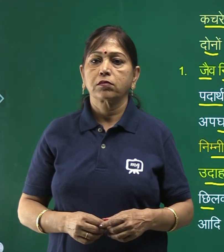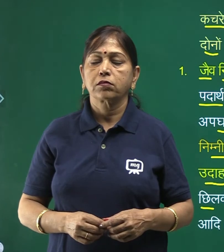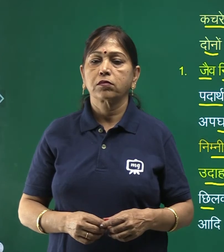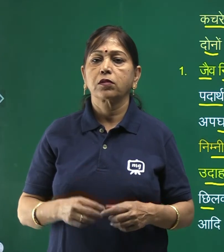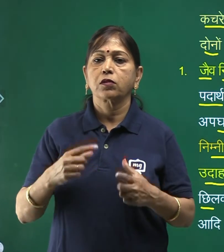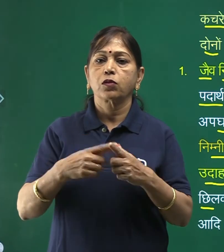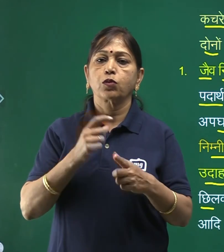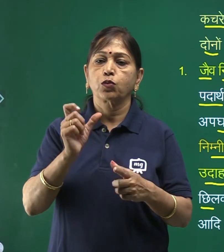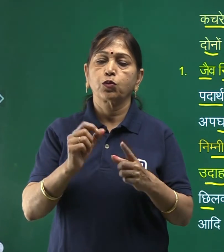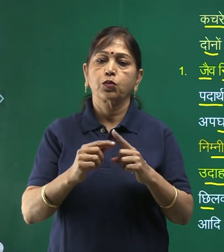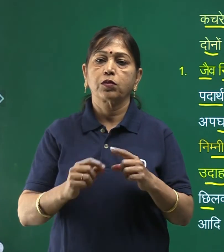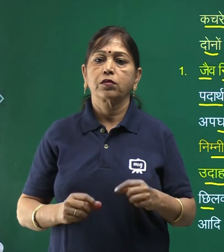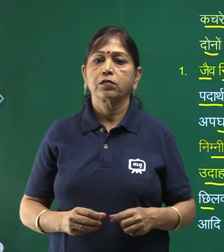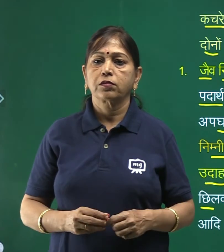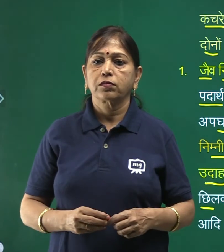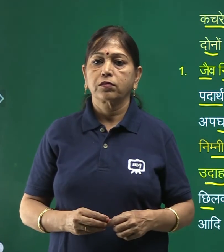जूट,